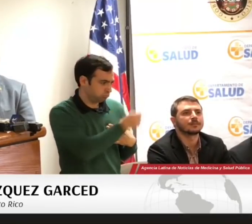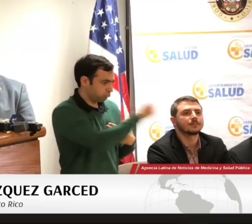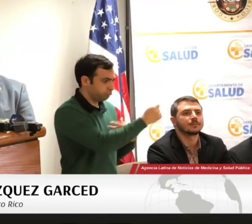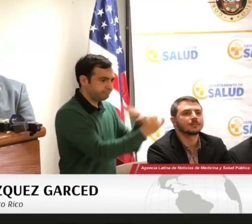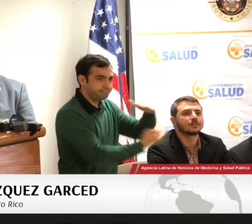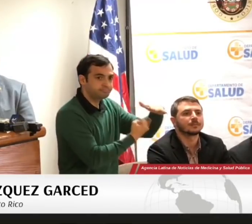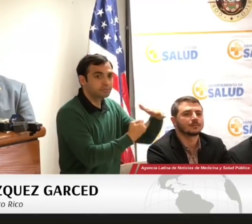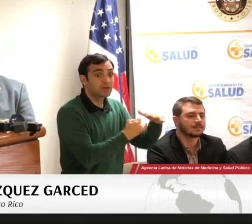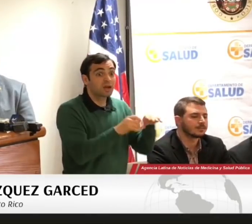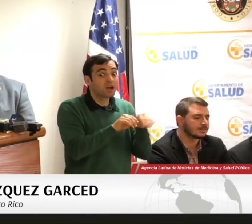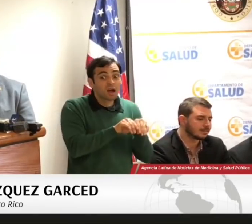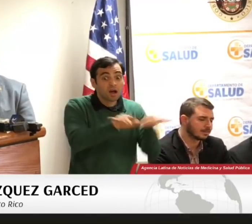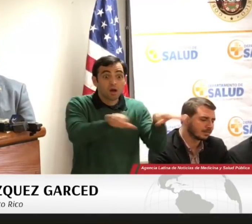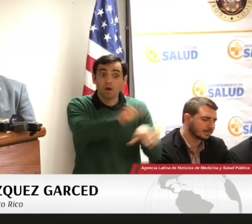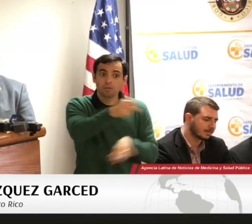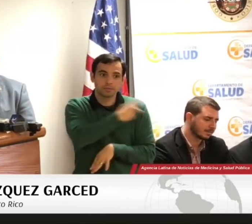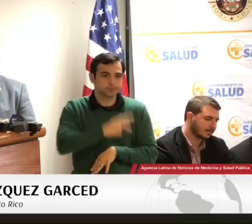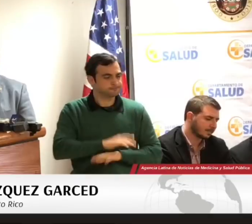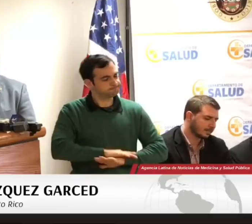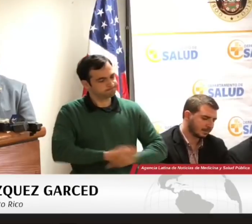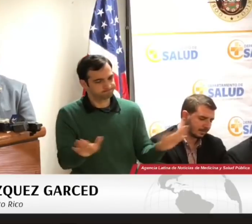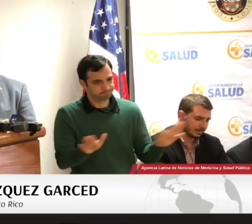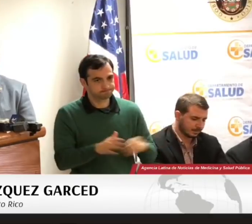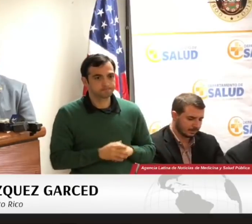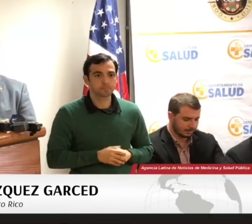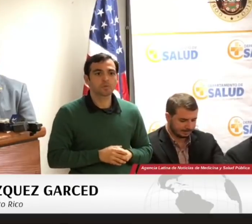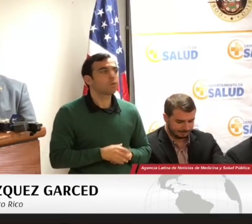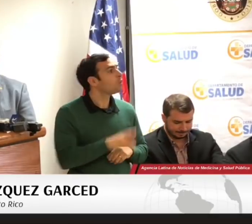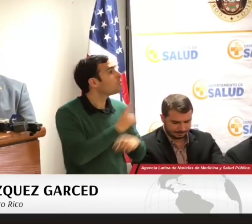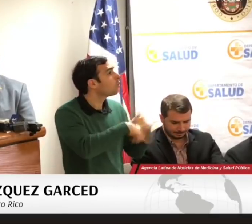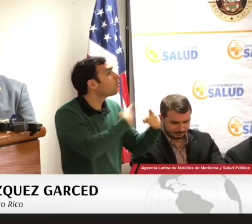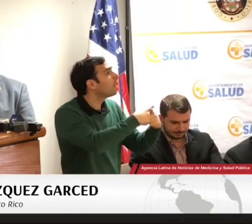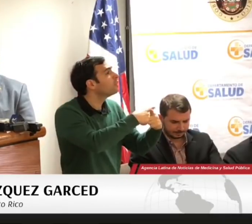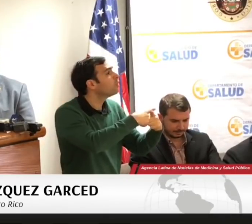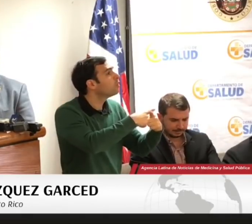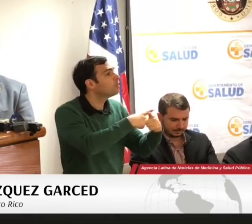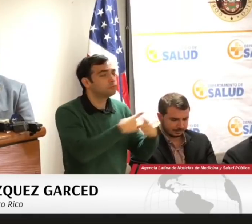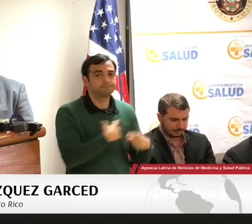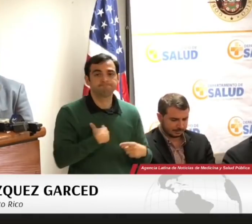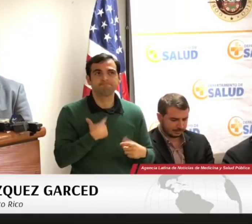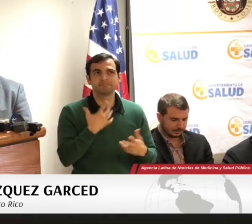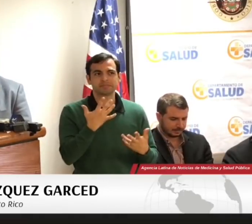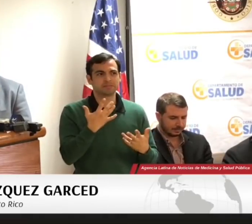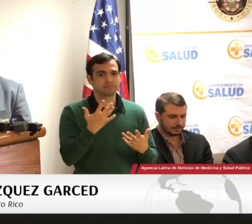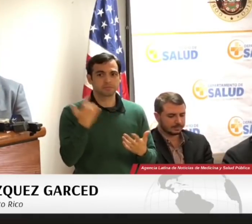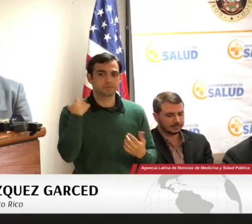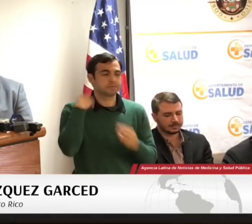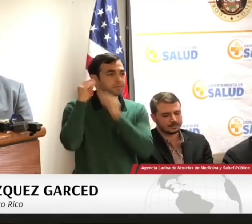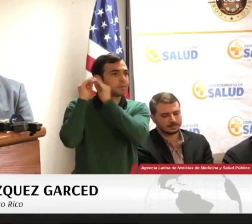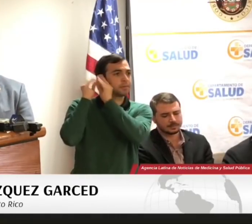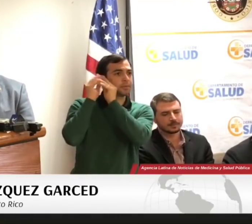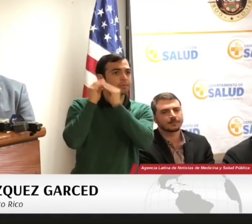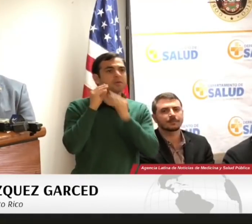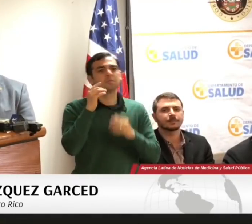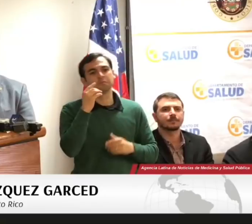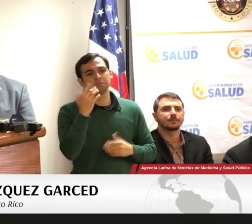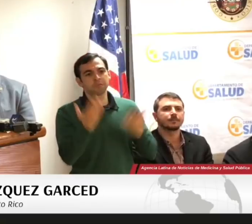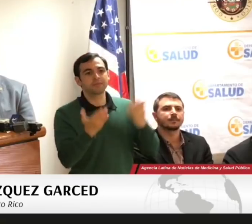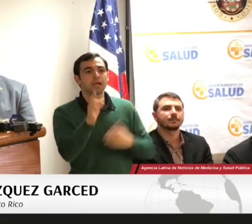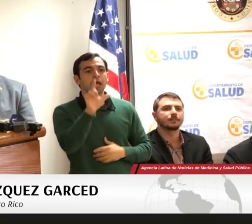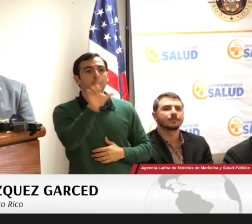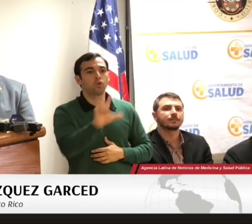contagio con otros pacientes. ¿Cuándo va a estar habilitado? Ya en los próximos... Yo creo que ya para el lunes que viene. Sí, ya esperamos que para el lunes